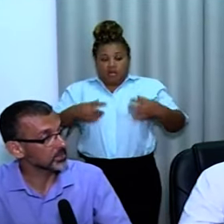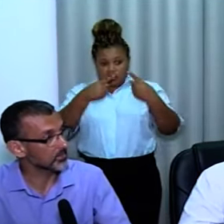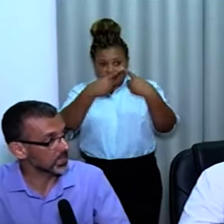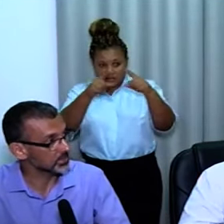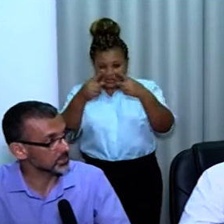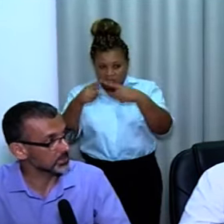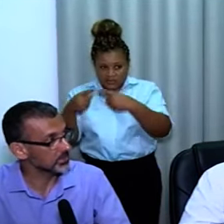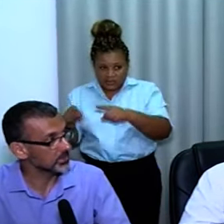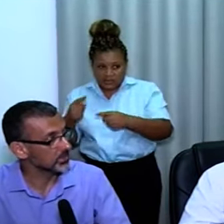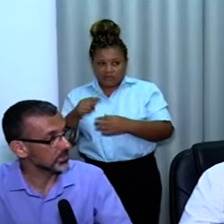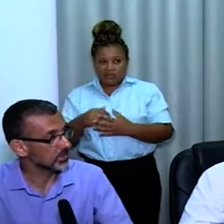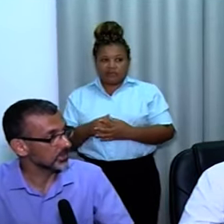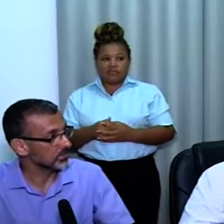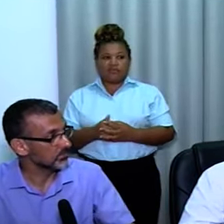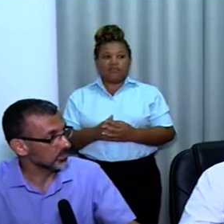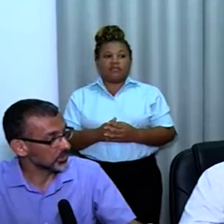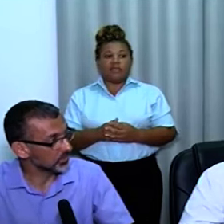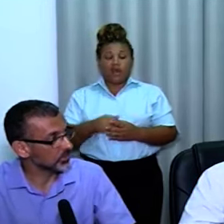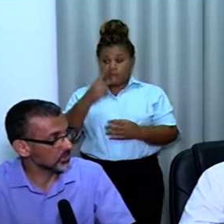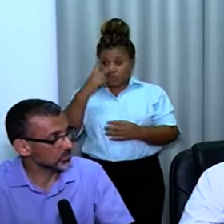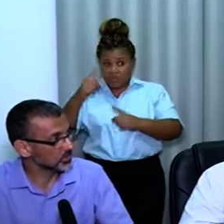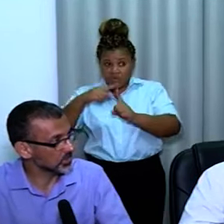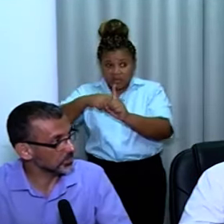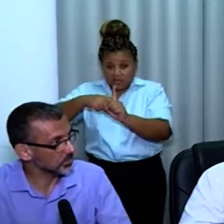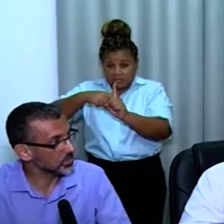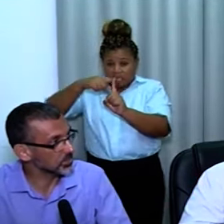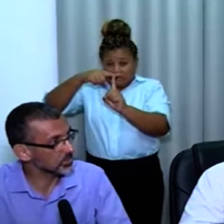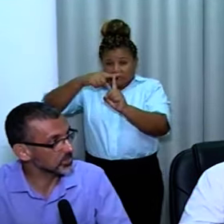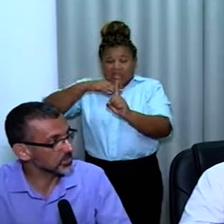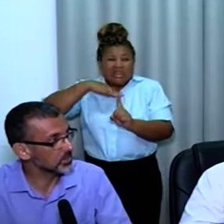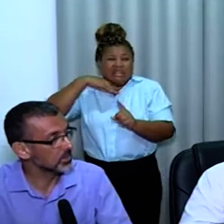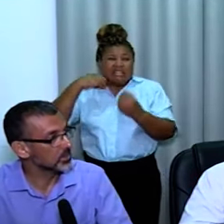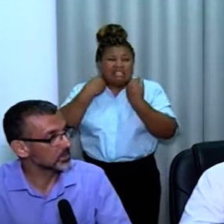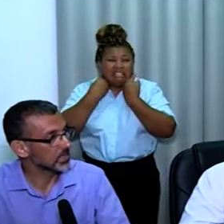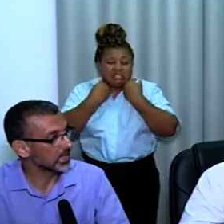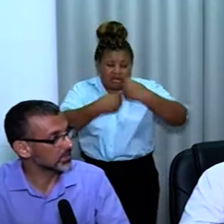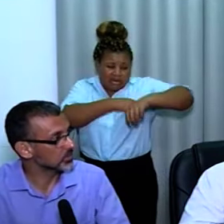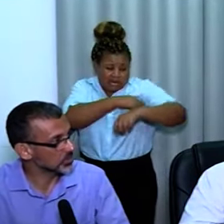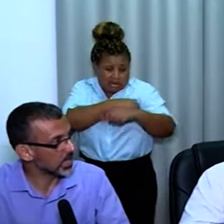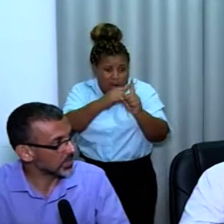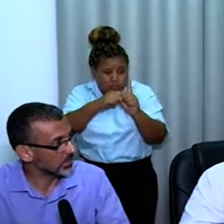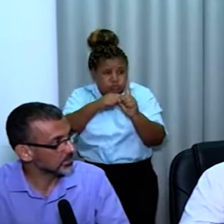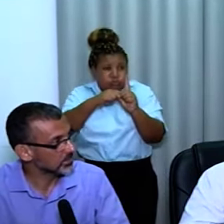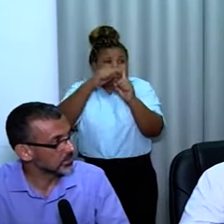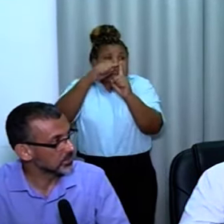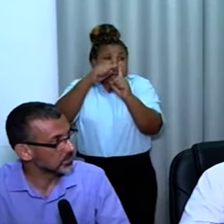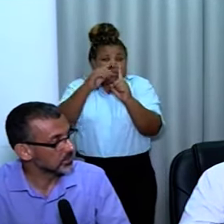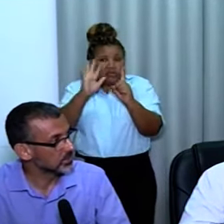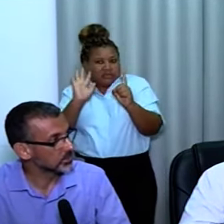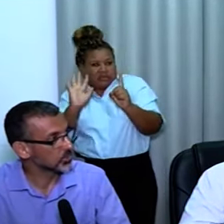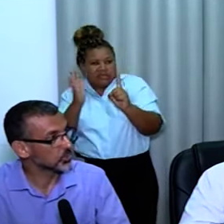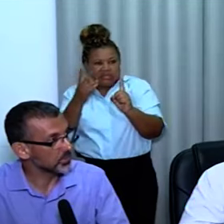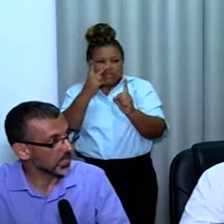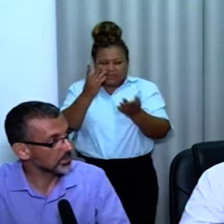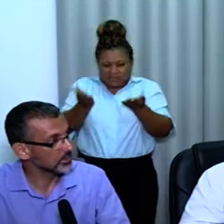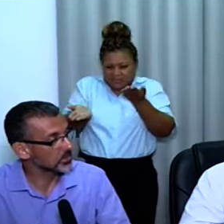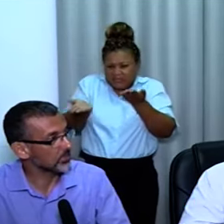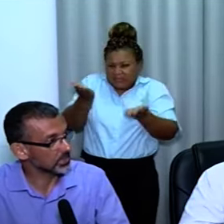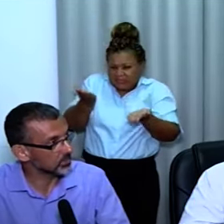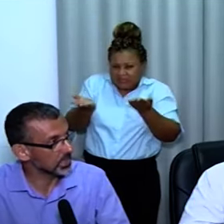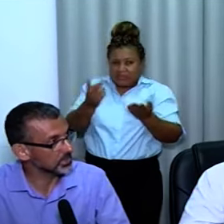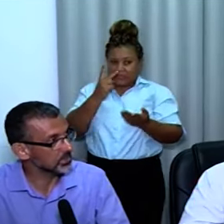après température et ben, general condition aussi ça zot n'a pas ça zot bien